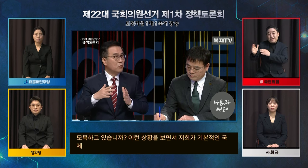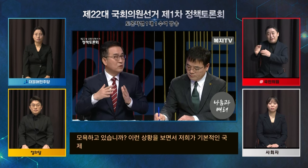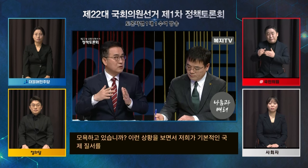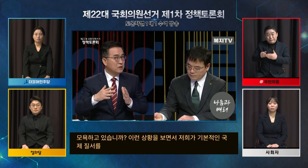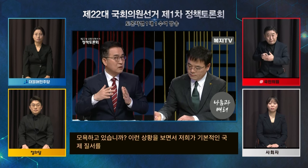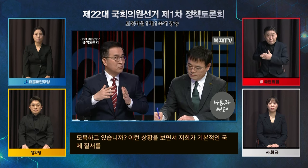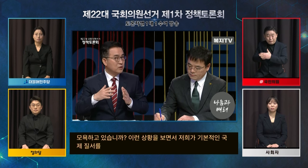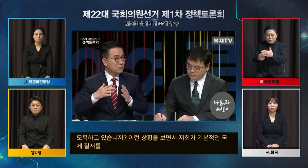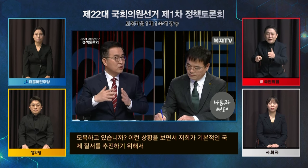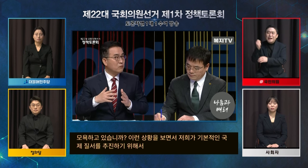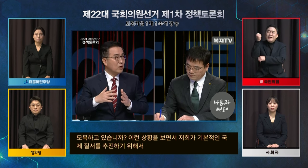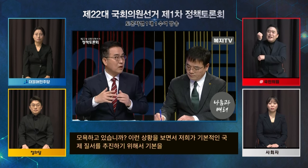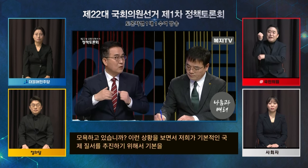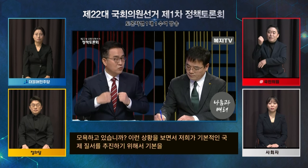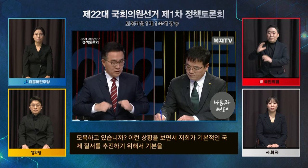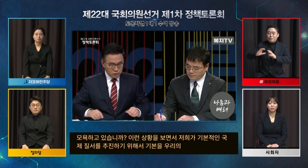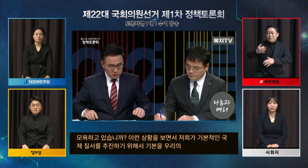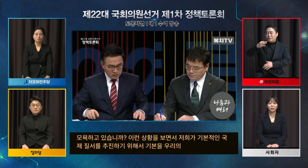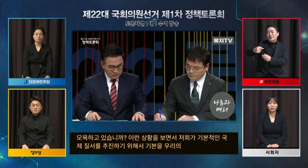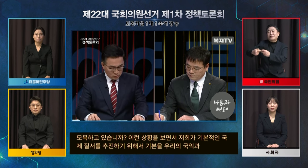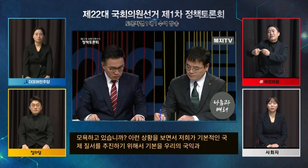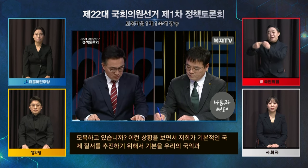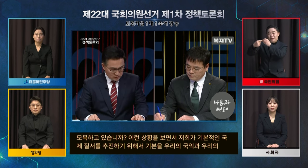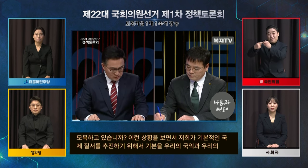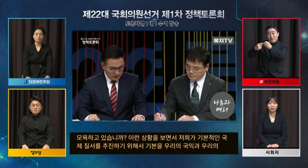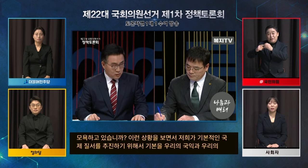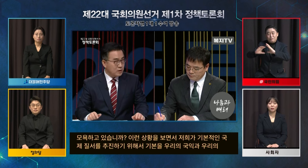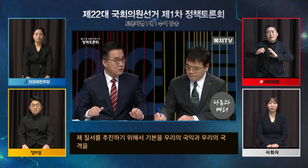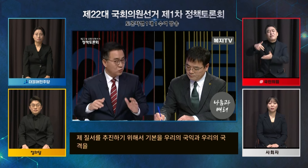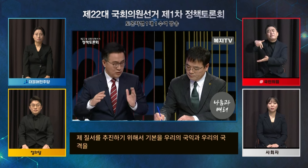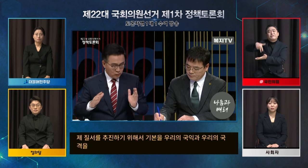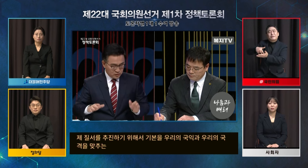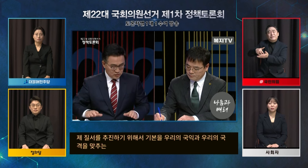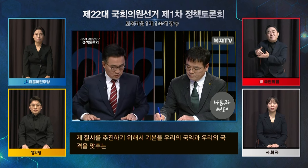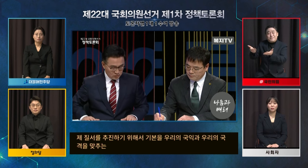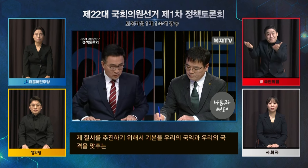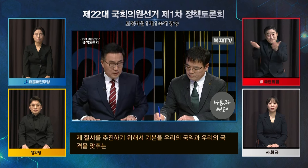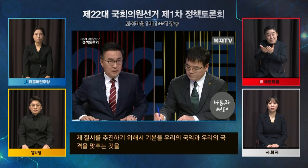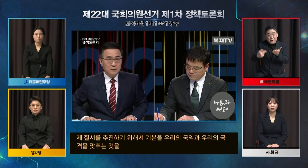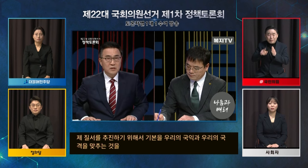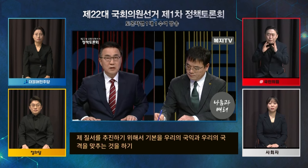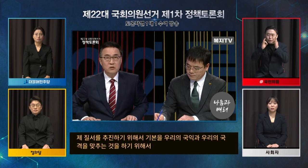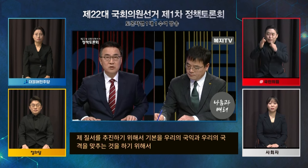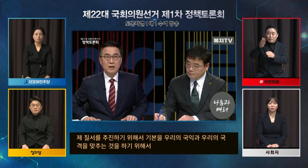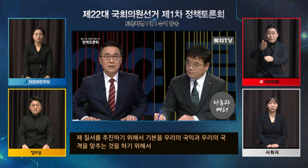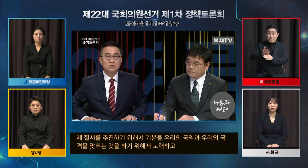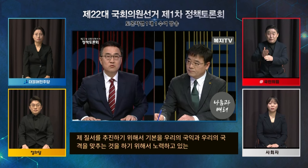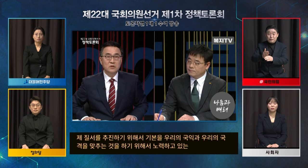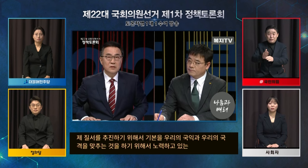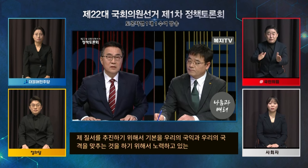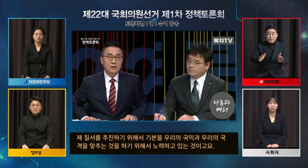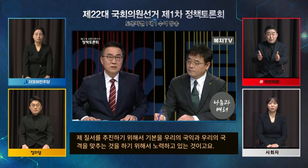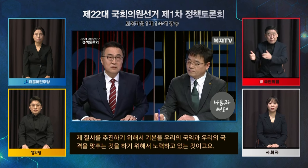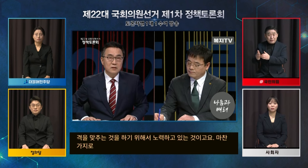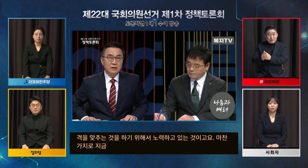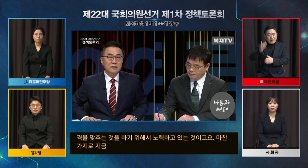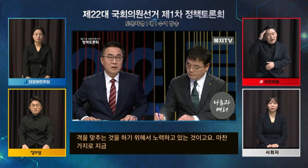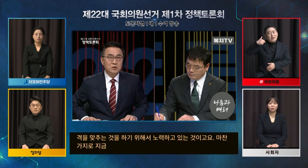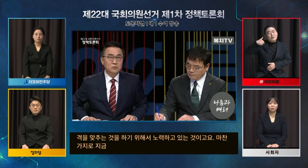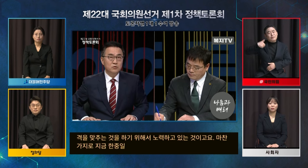기본을 우리의 국익과 우리의 국격을 맞추는 그런 걸 하기 위해서 노력하고 있는 것이고요. 마찬가지로 지금 한중일